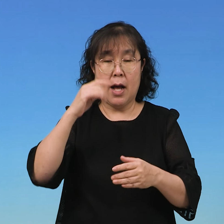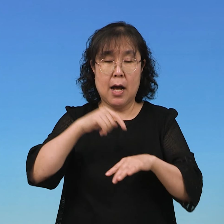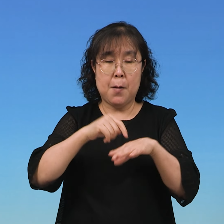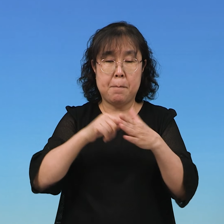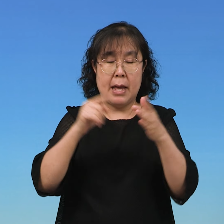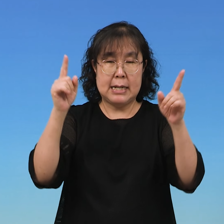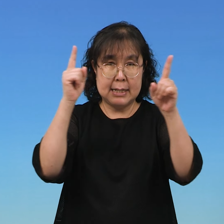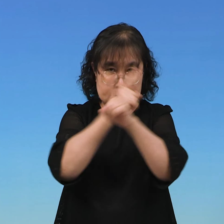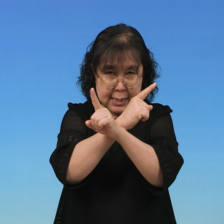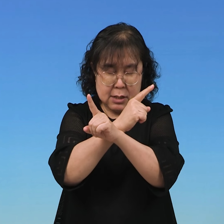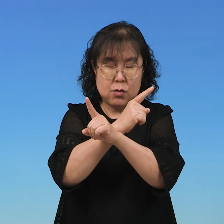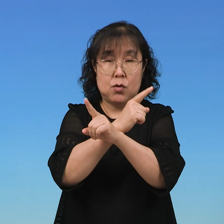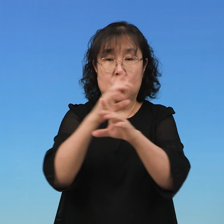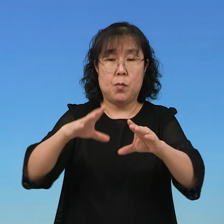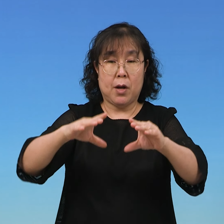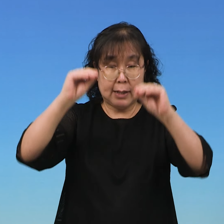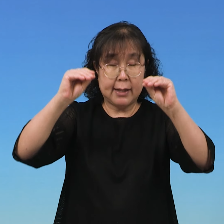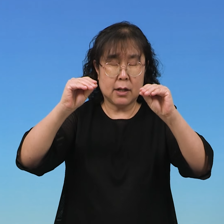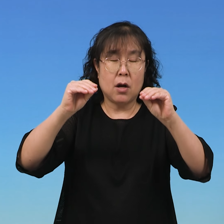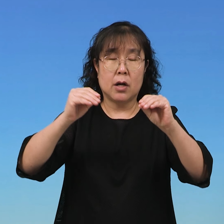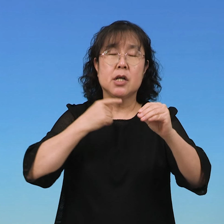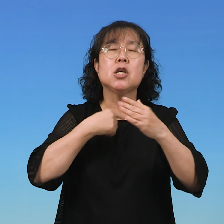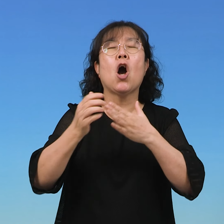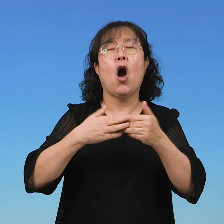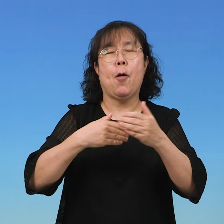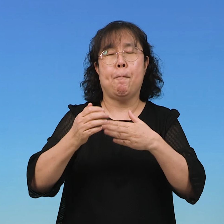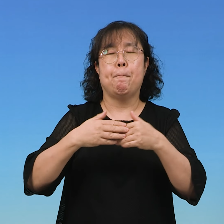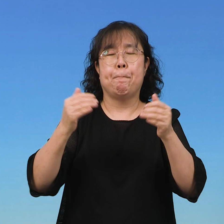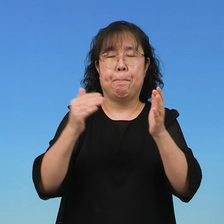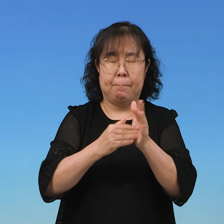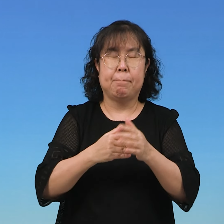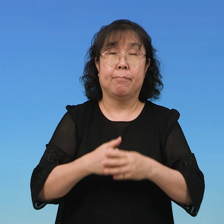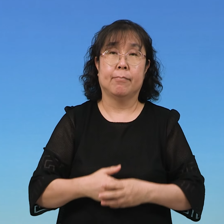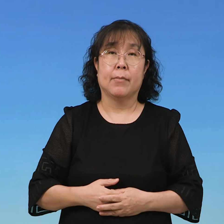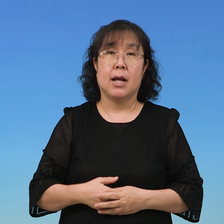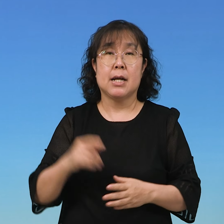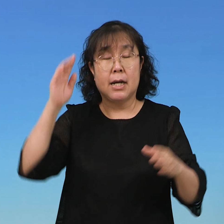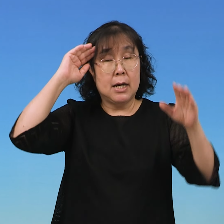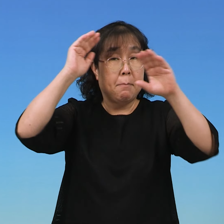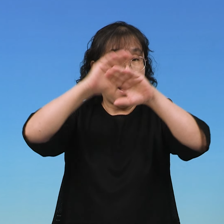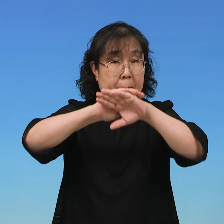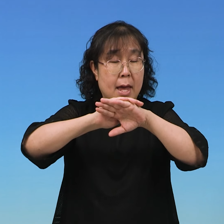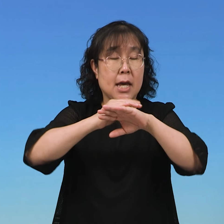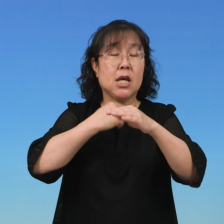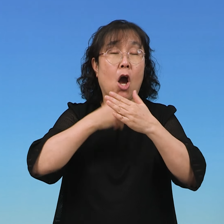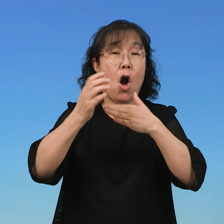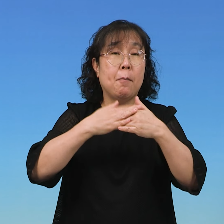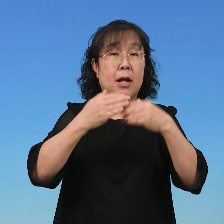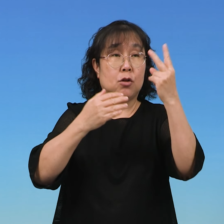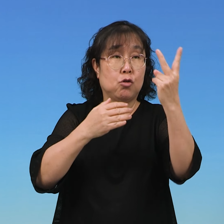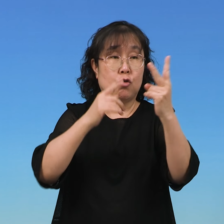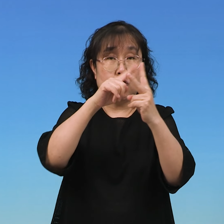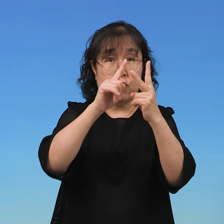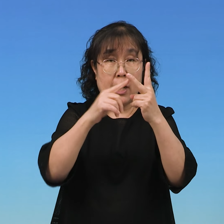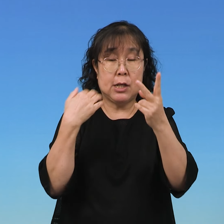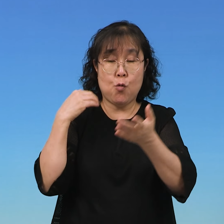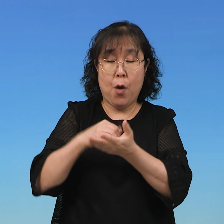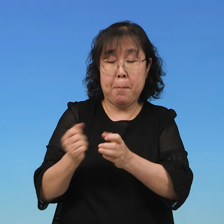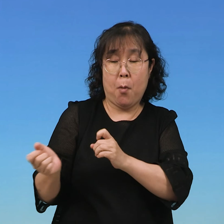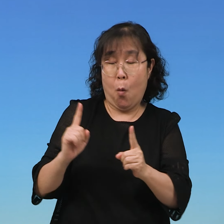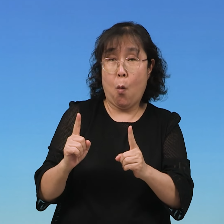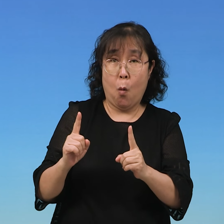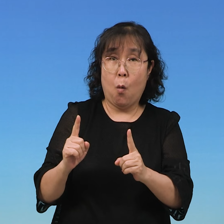경험하는데 보니까 두 가지 치유를 경험했습니다. 야곱이 그 밤에 경험했던 두 가지 회복이 뭐냐? 그가